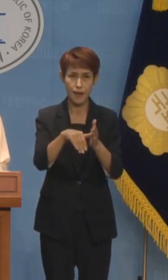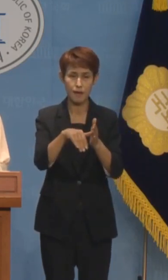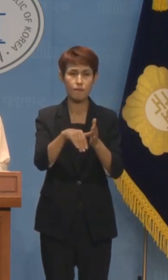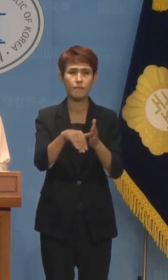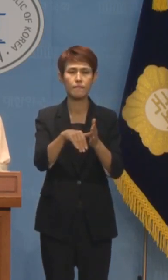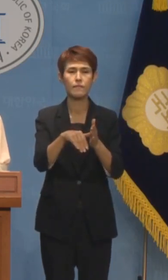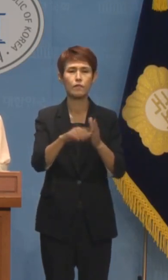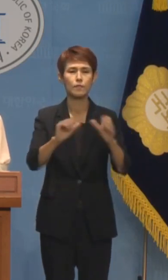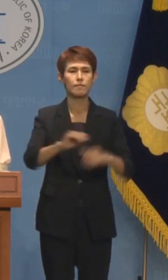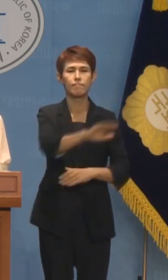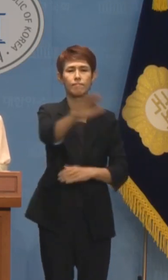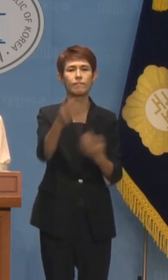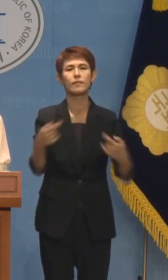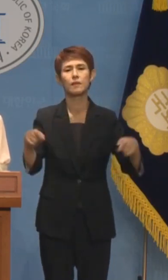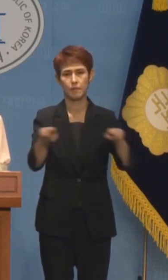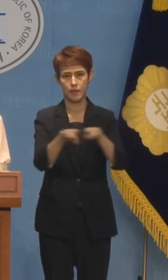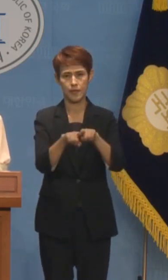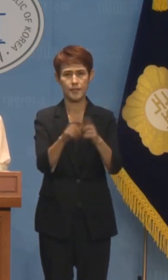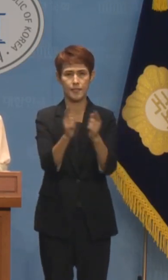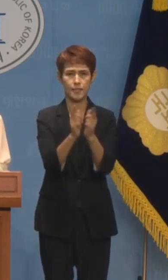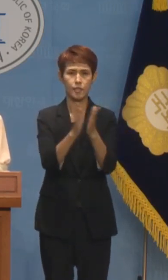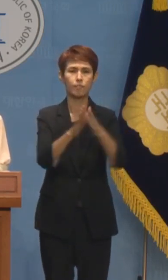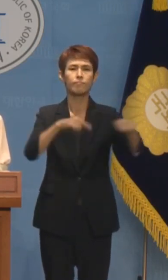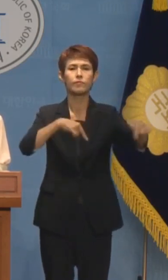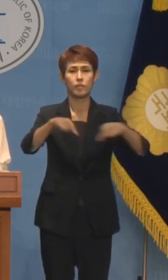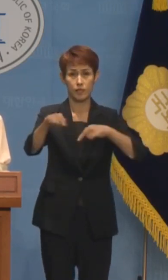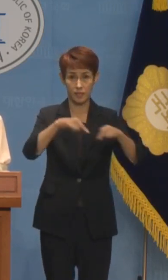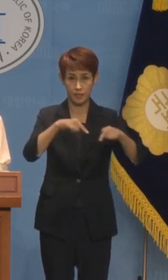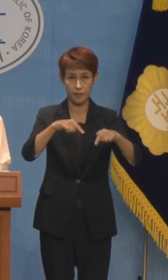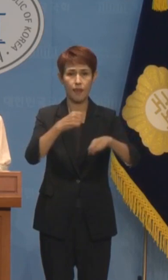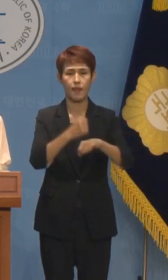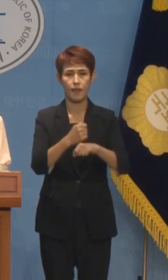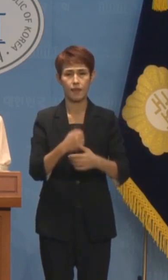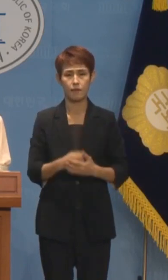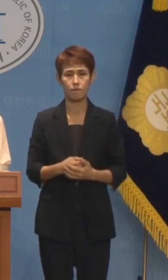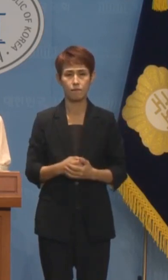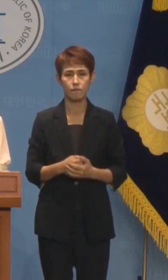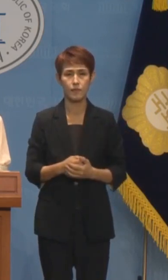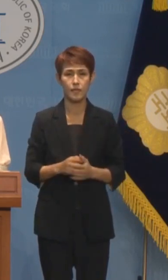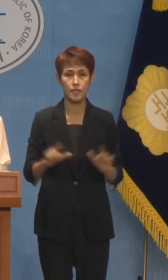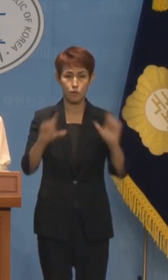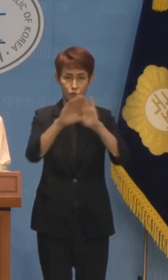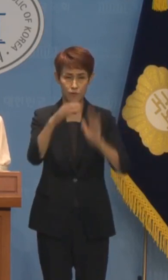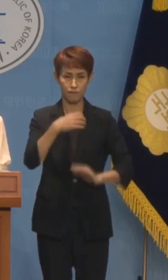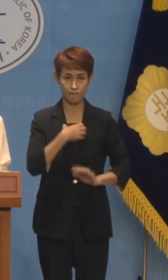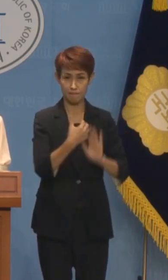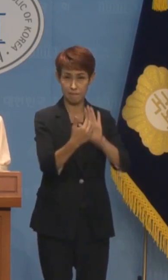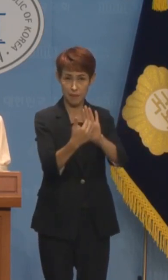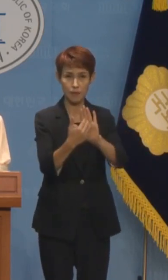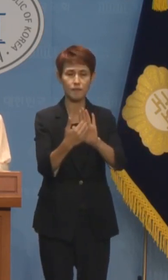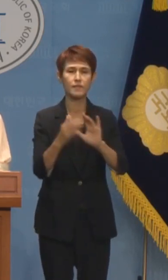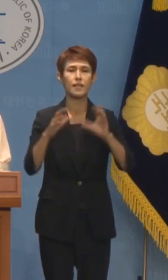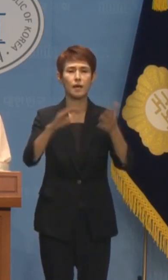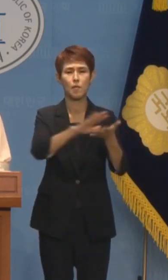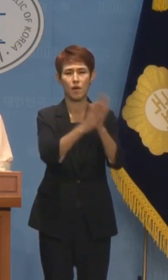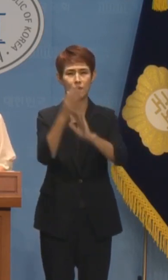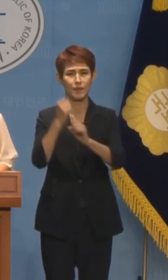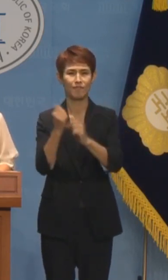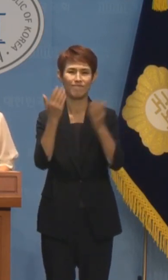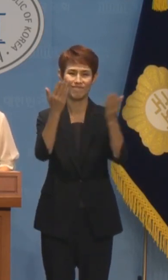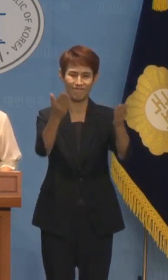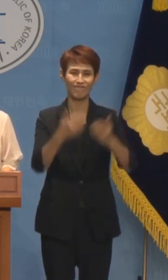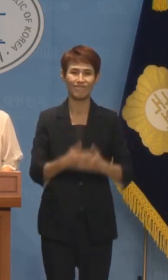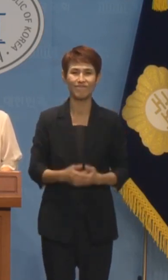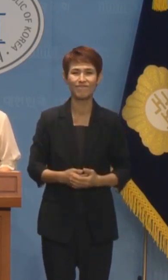민중들과 함께 직접 정치로 기후와 세상의 변화를 만들어 가겠습니다 이상 브리핑